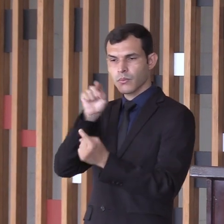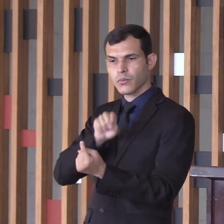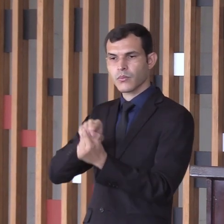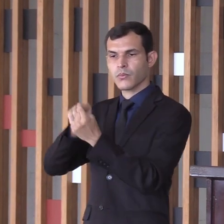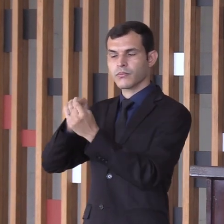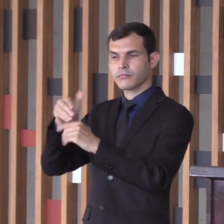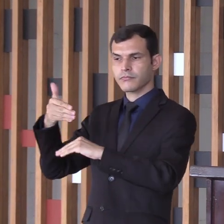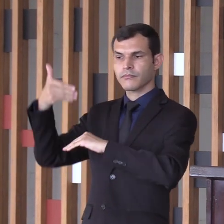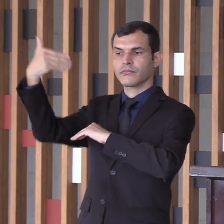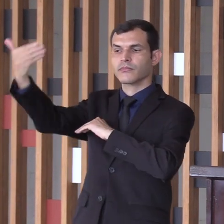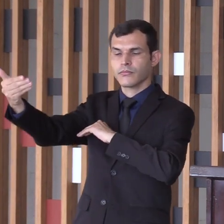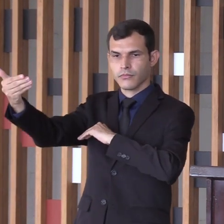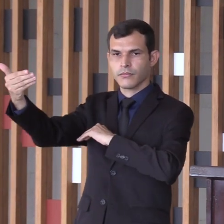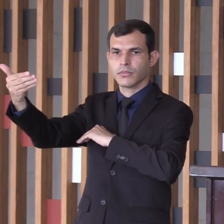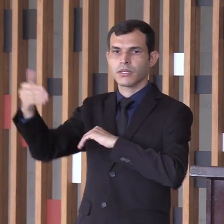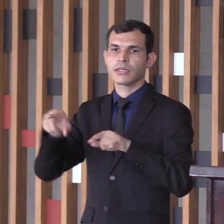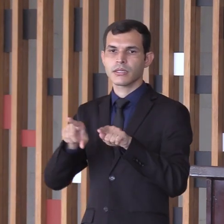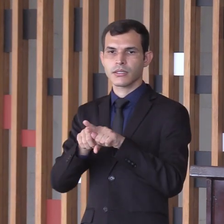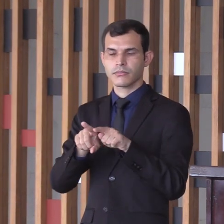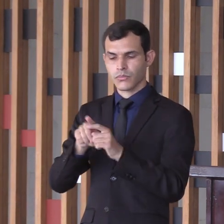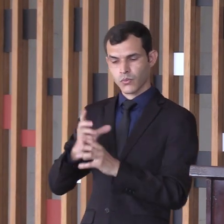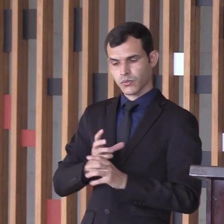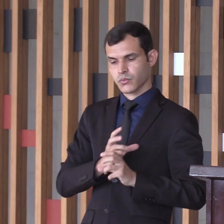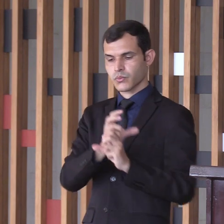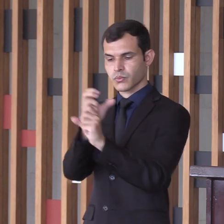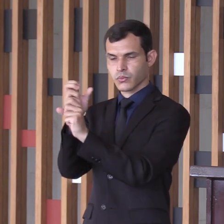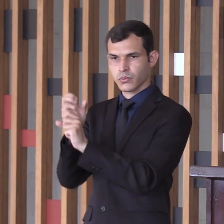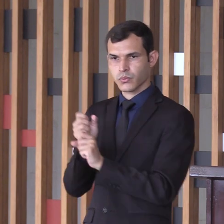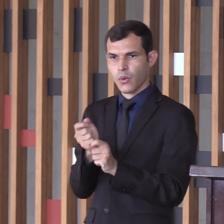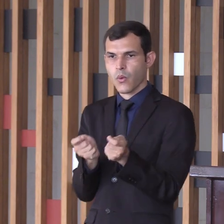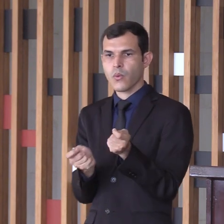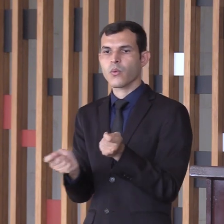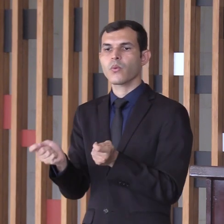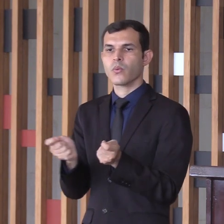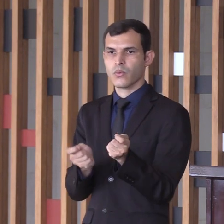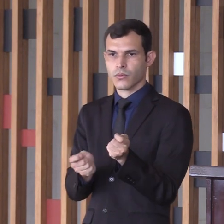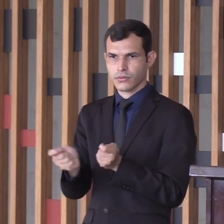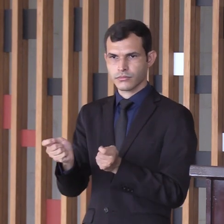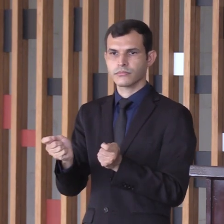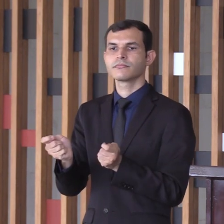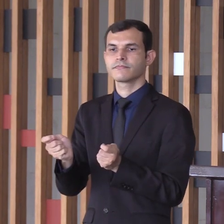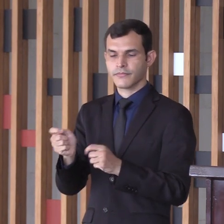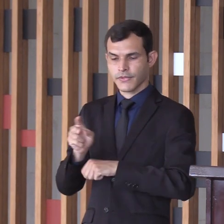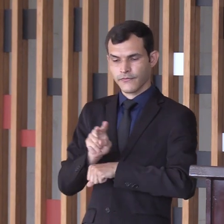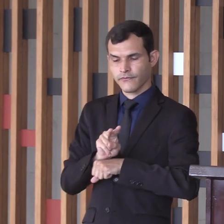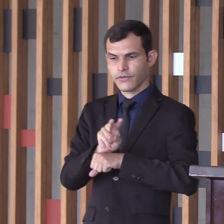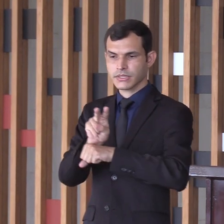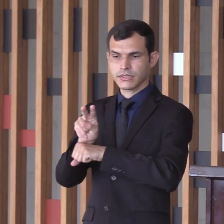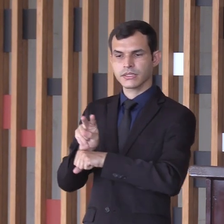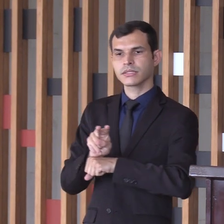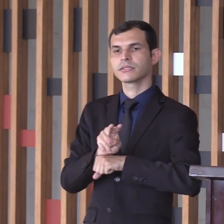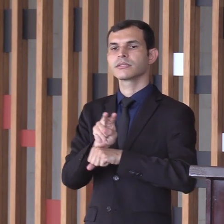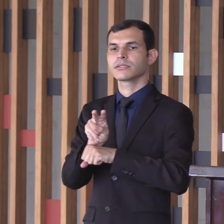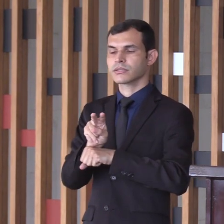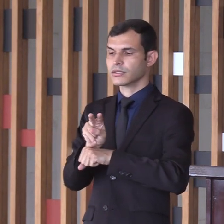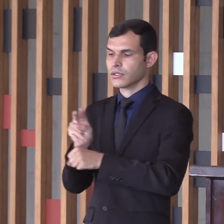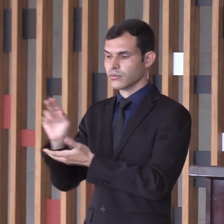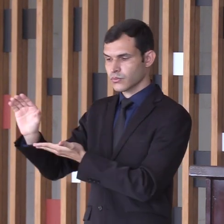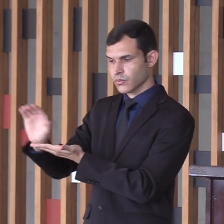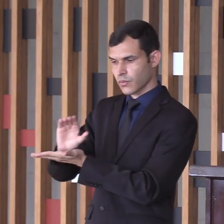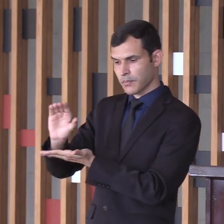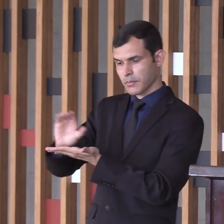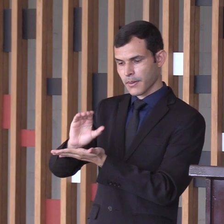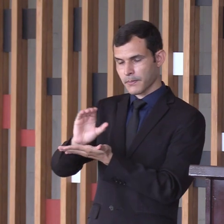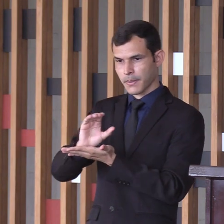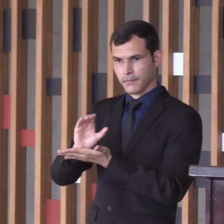boa governança, pelo controle orçamentário financeiro do Estado e pela fiscalização do uso eficaz e transparente dos recursos públicos,